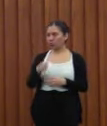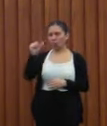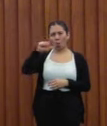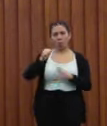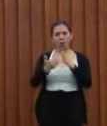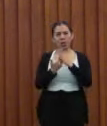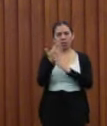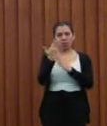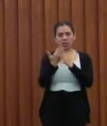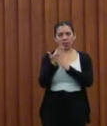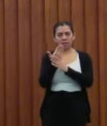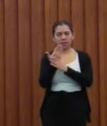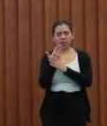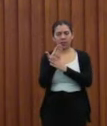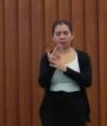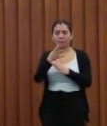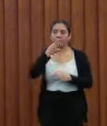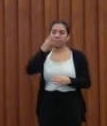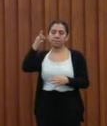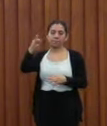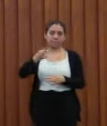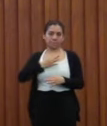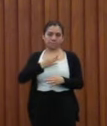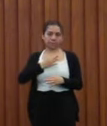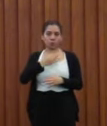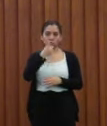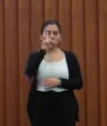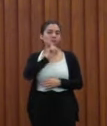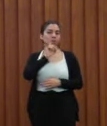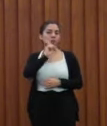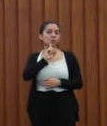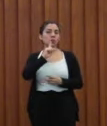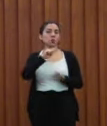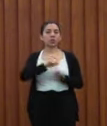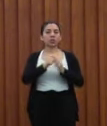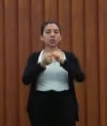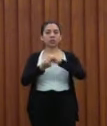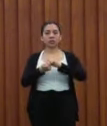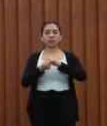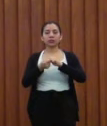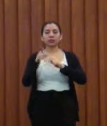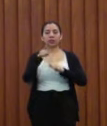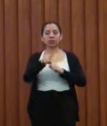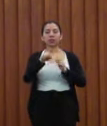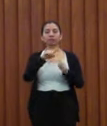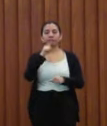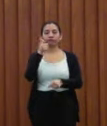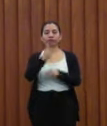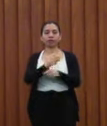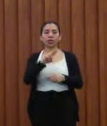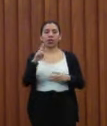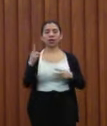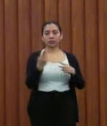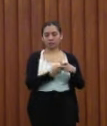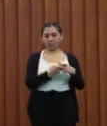apareció, bueno, me informaron de una mujer trans que apareció asesinada en la